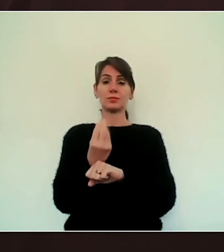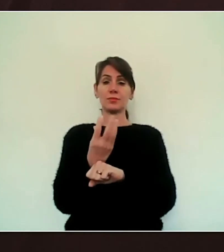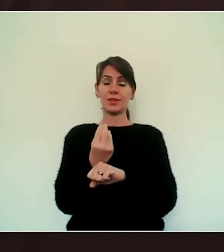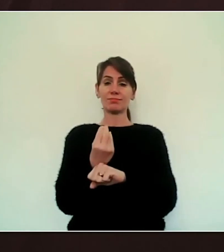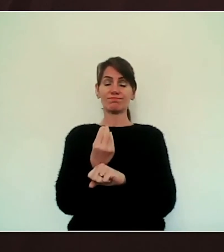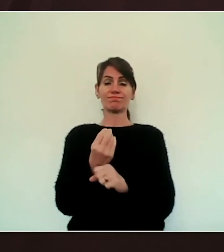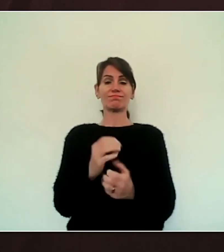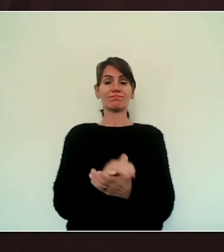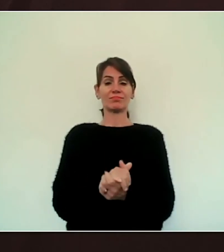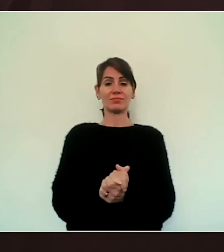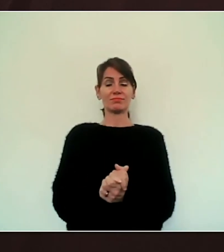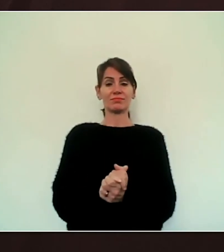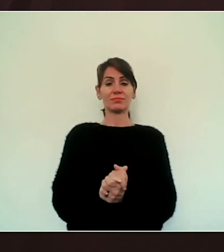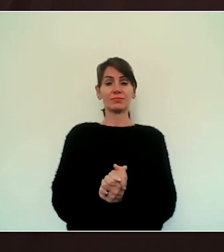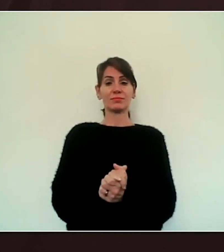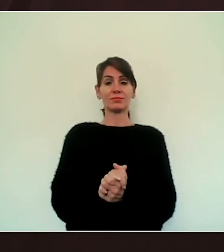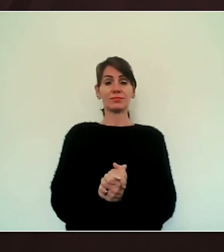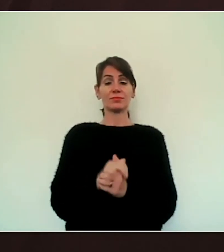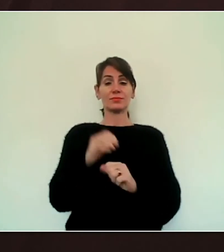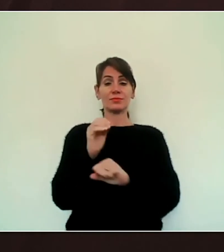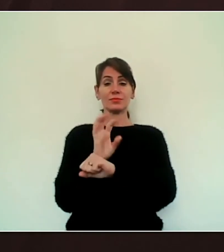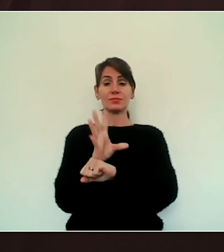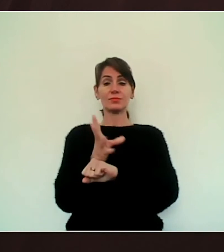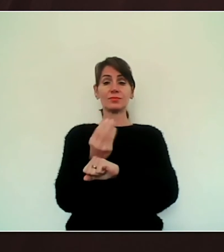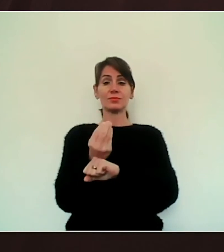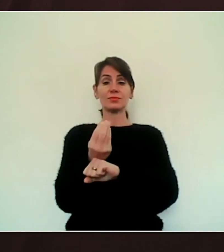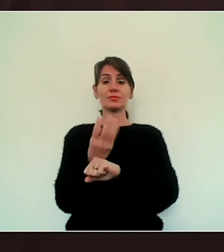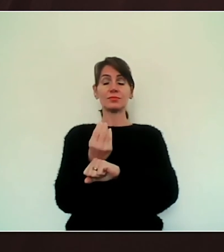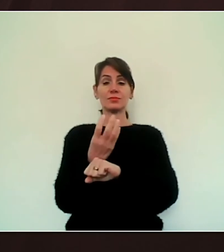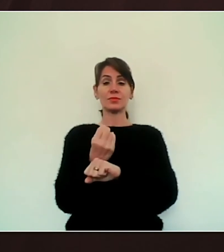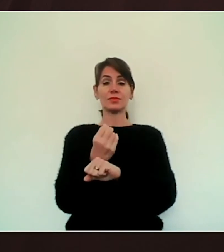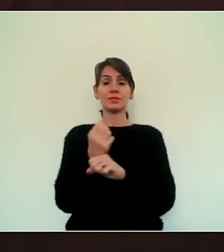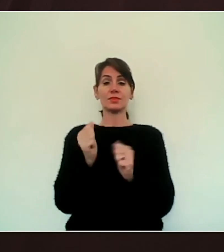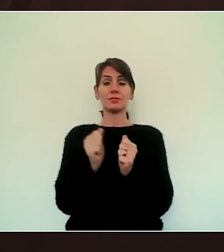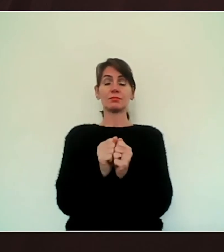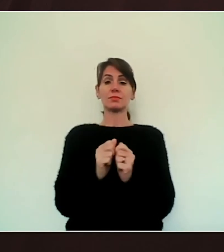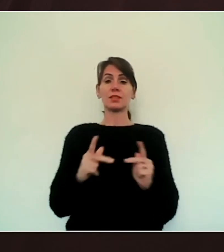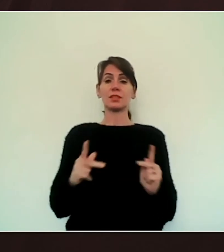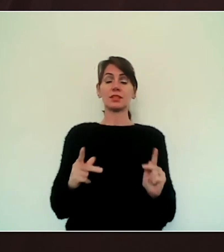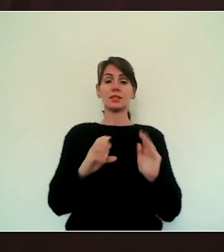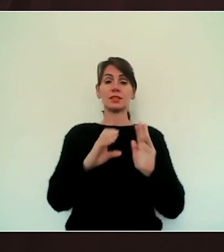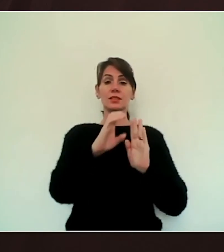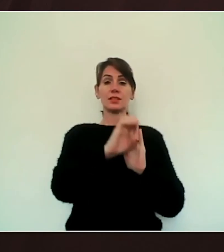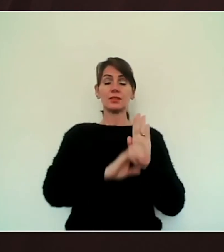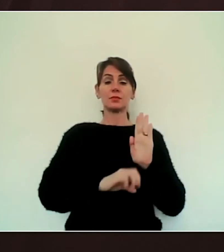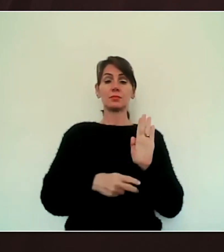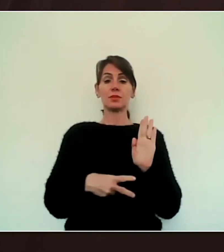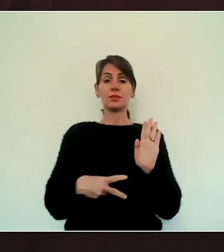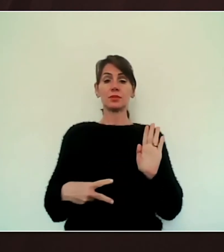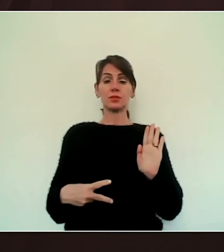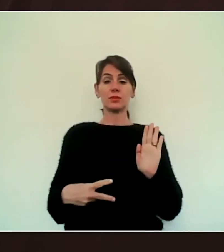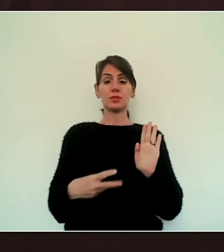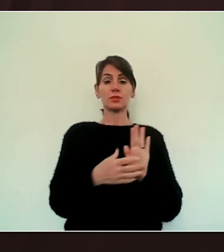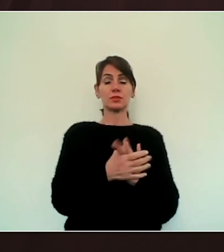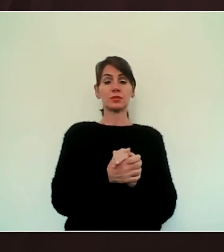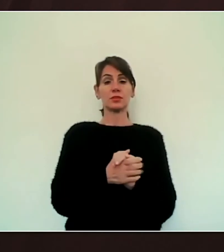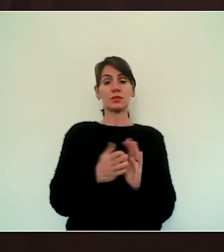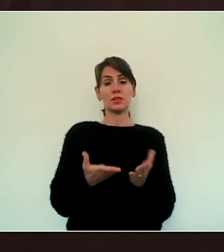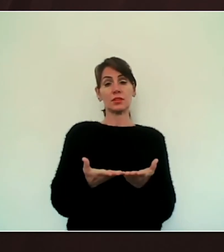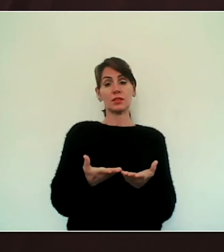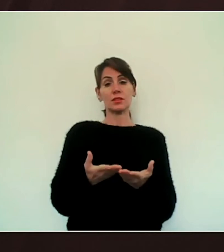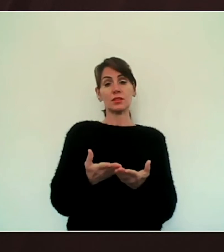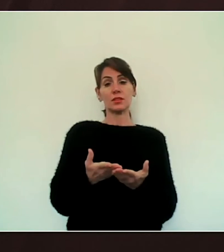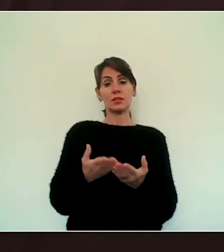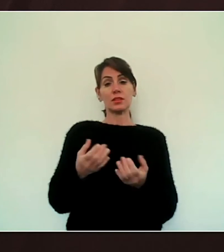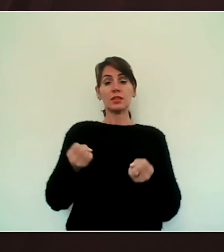modelo. Dá uma olhada em Apocalipse 2. Embora eu não esteja falando dela propriamente dito, mas eu quero